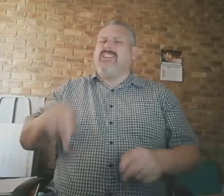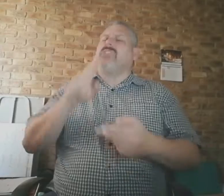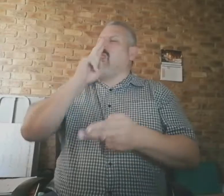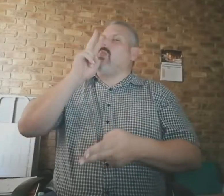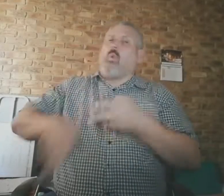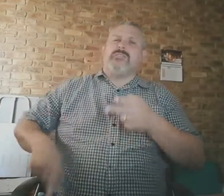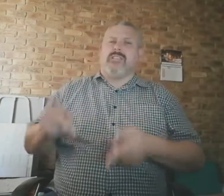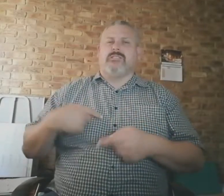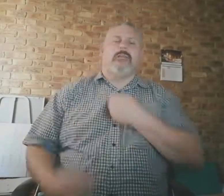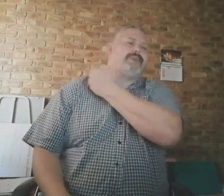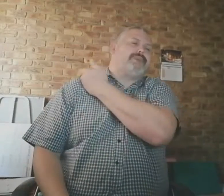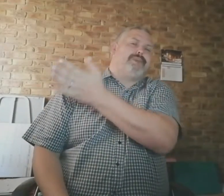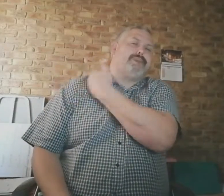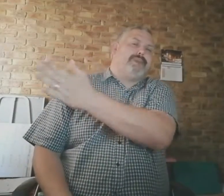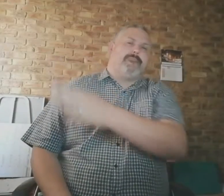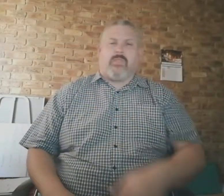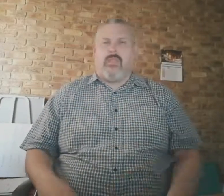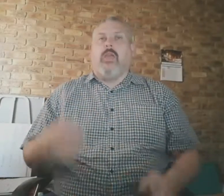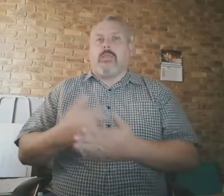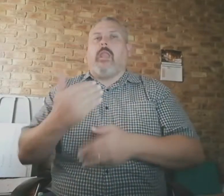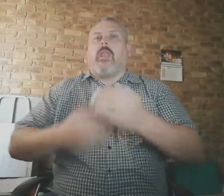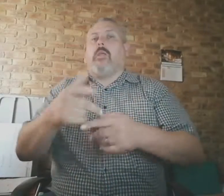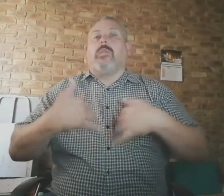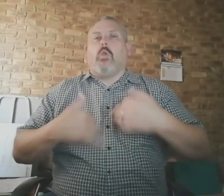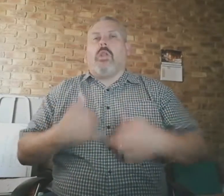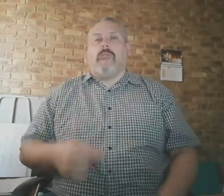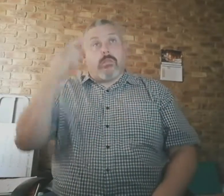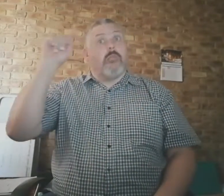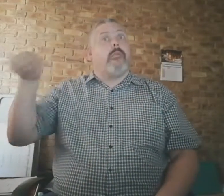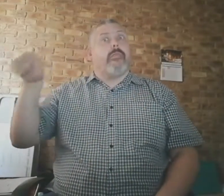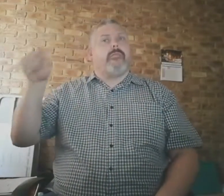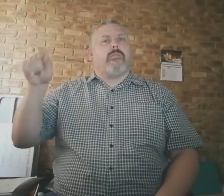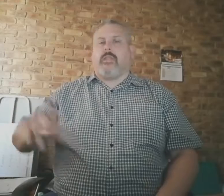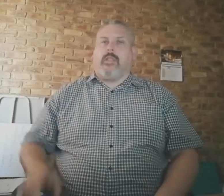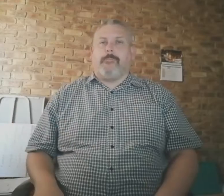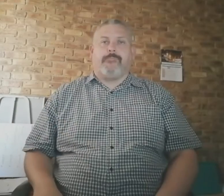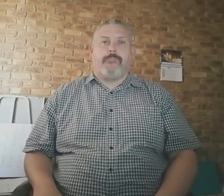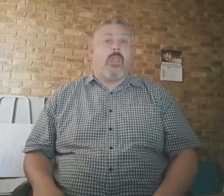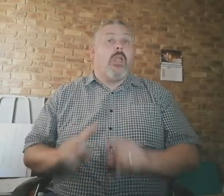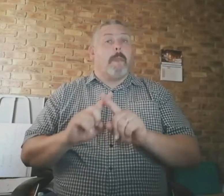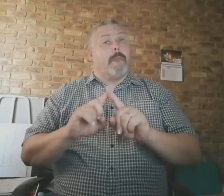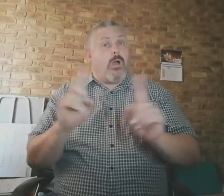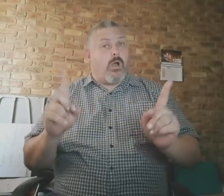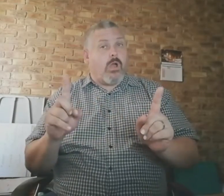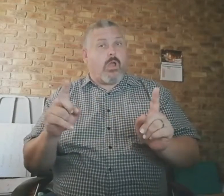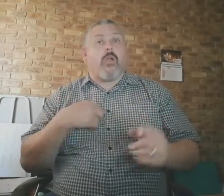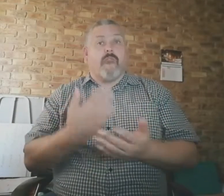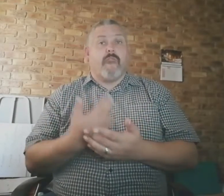is doansiens, kan aangaan met die lewe dan te bid het nie. Maar, ek